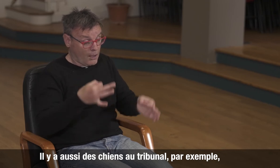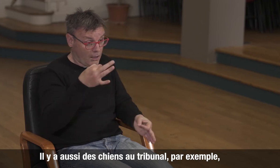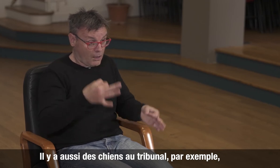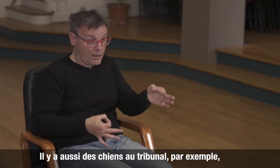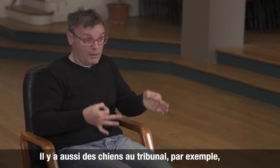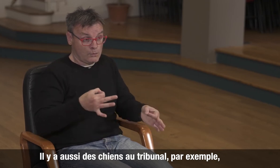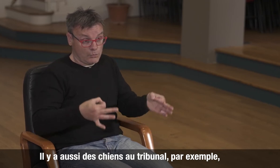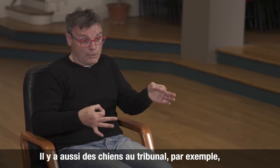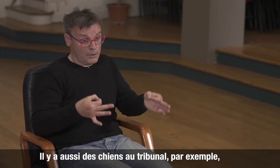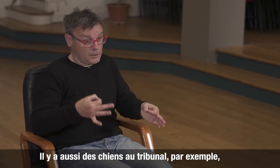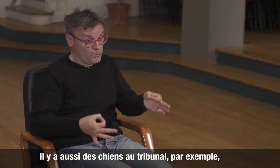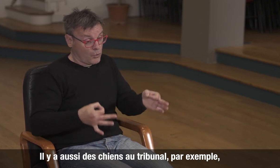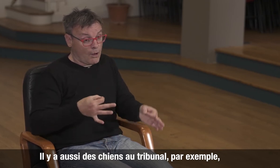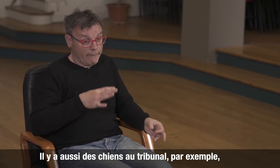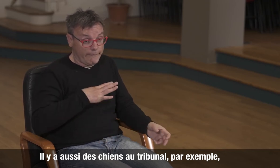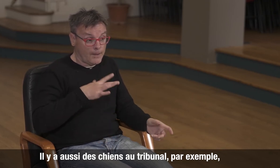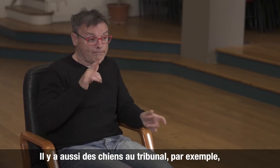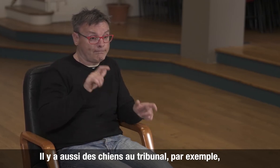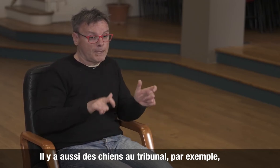Il y a aussi des chiens au tribunal, par exemple,